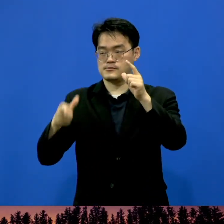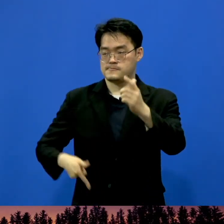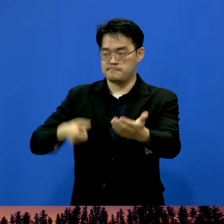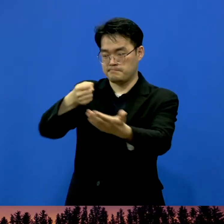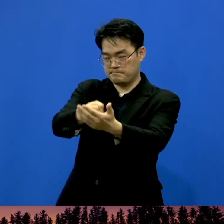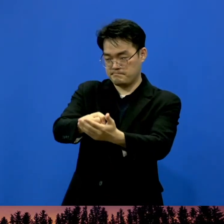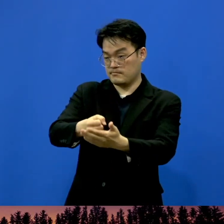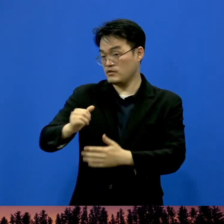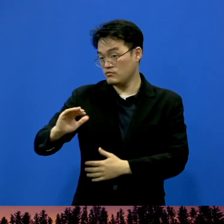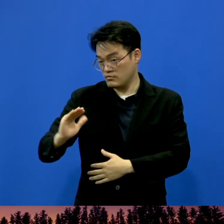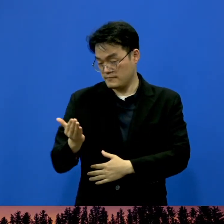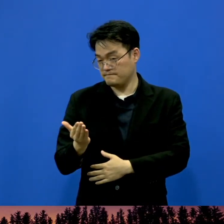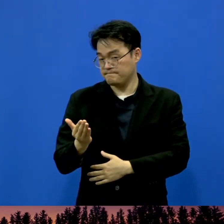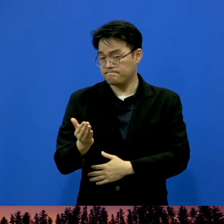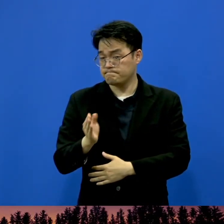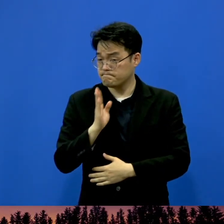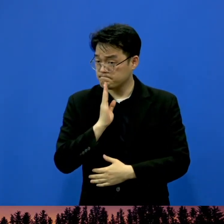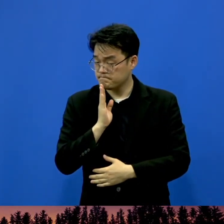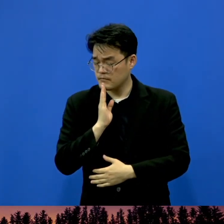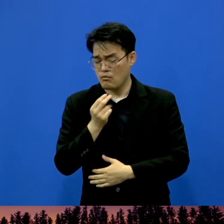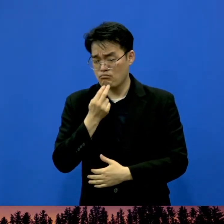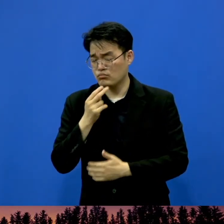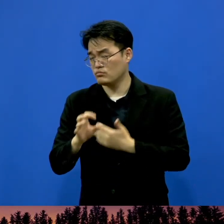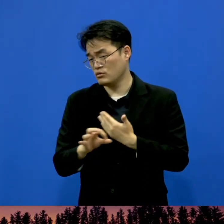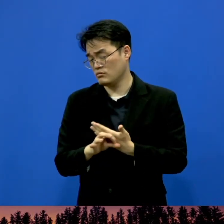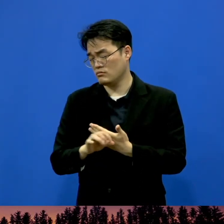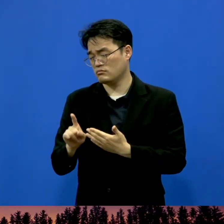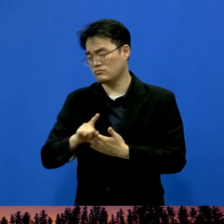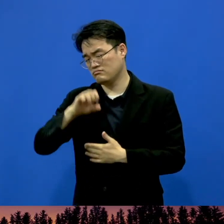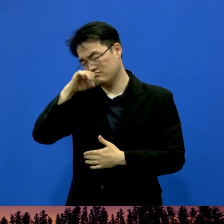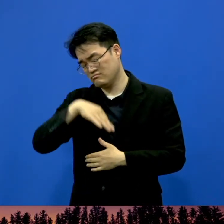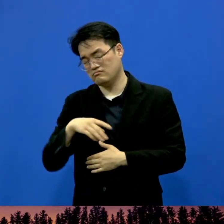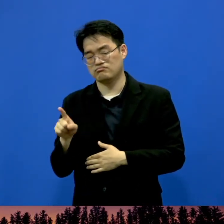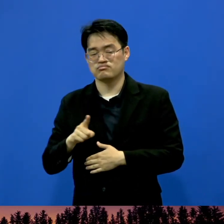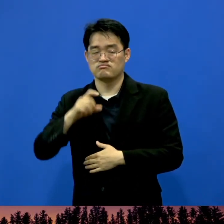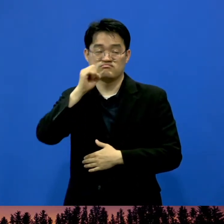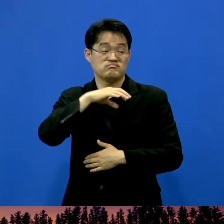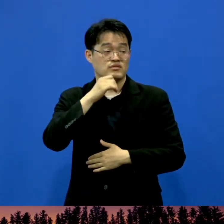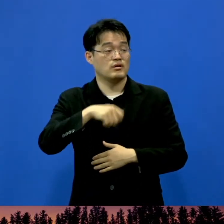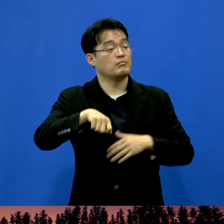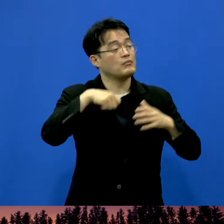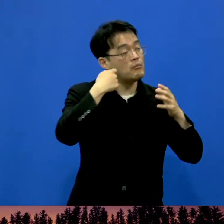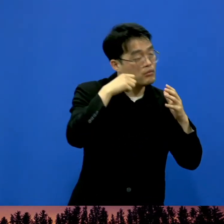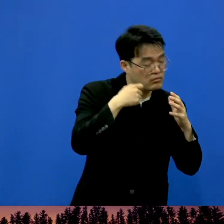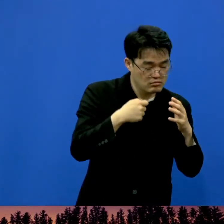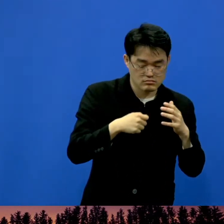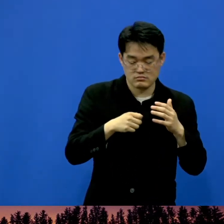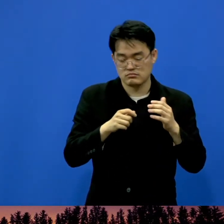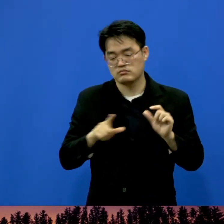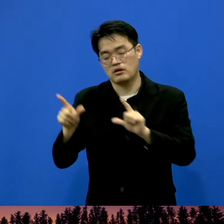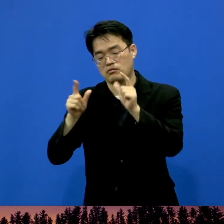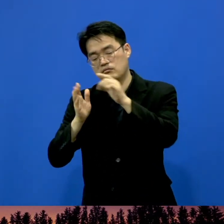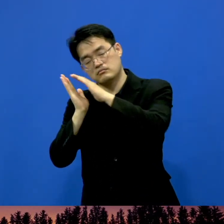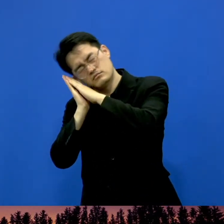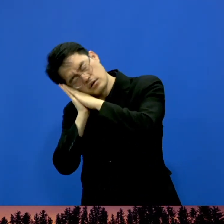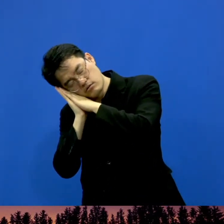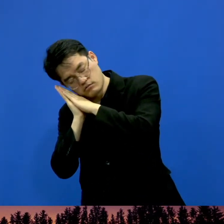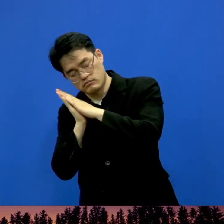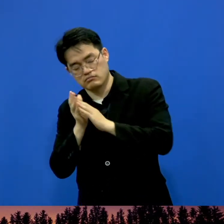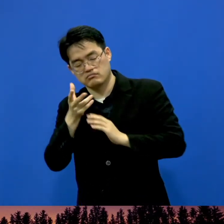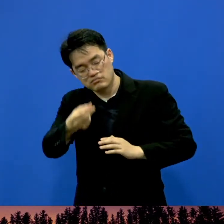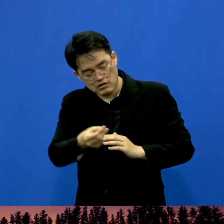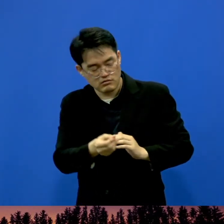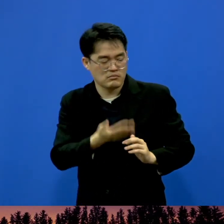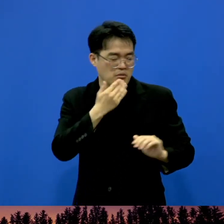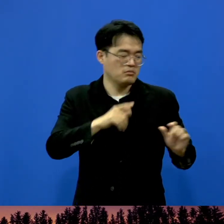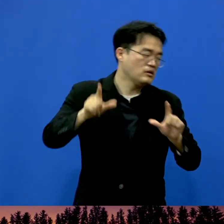되고 그런 거죠. 안 그러면 여러분 내가 뭘 하는지 그냥 밥 먹고 왔다 갔다 하루가 그냥 금방 끝나고 그러는